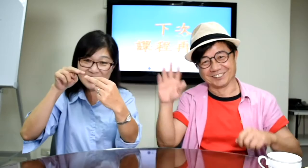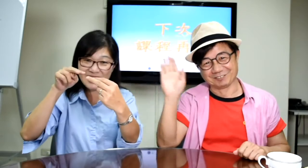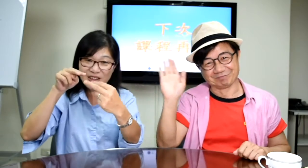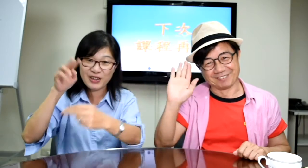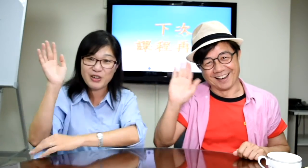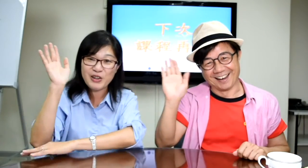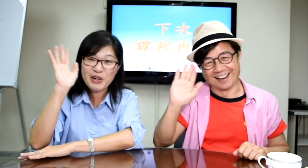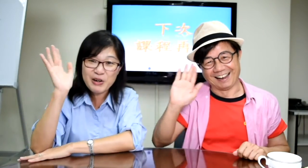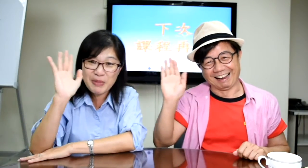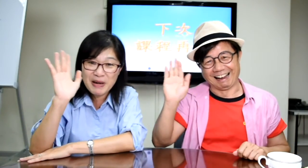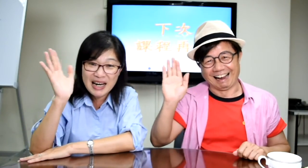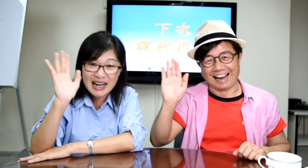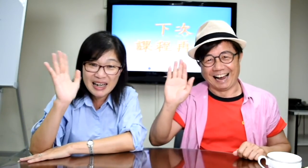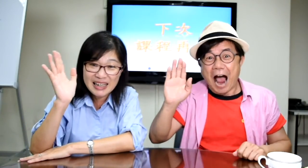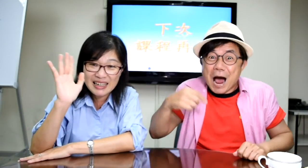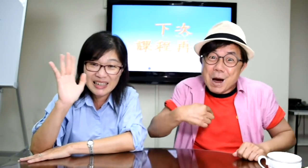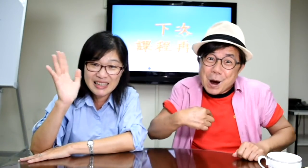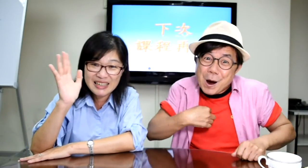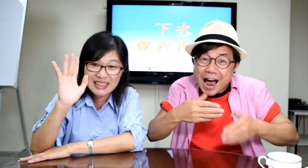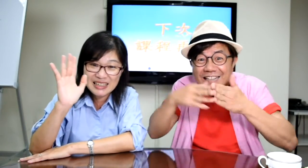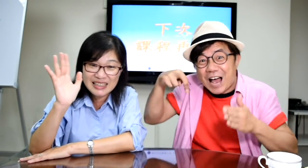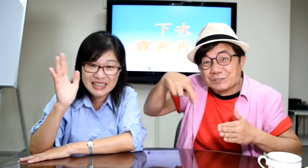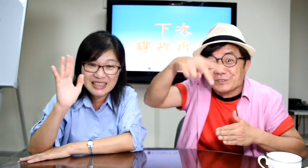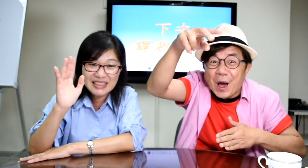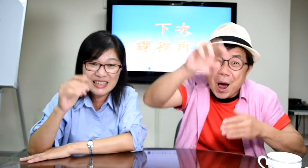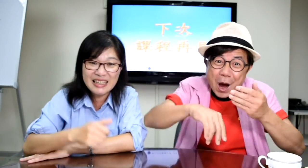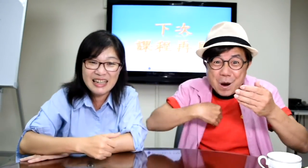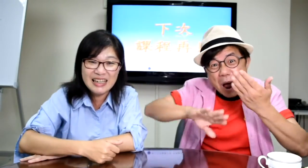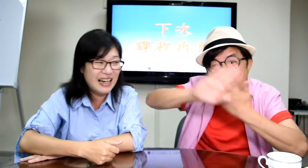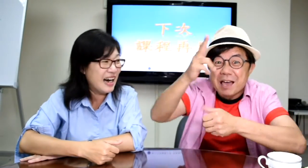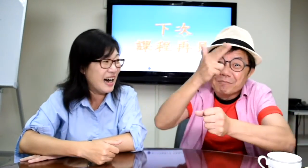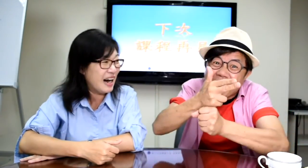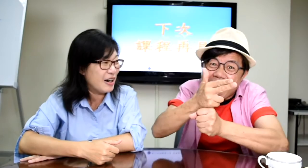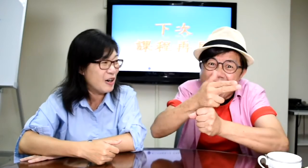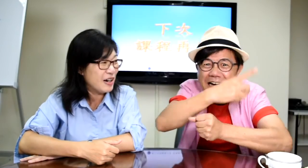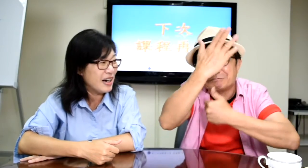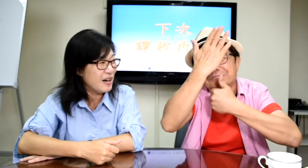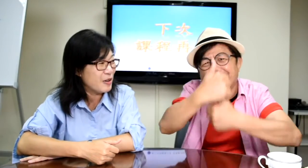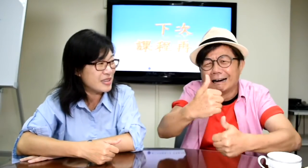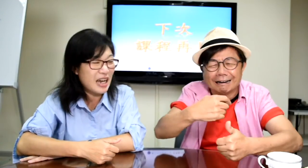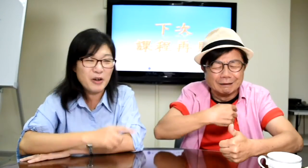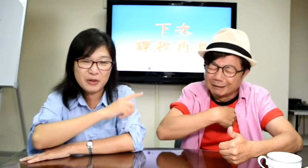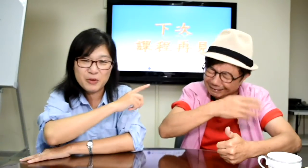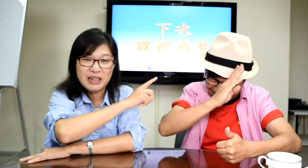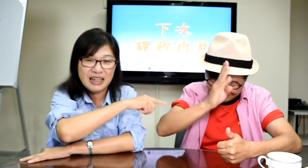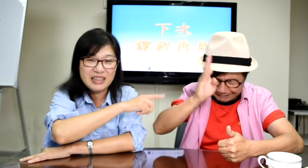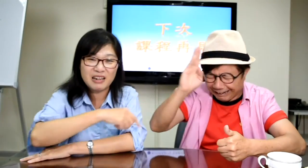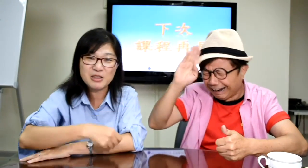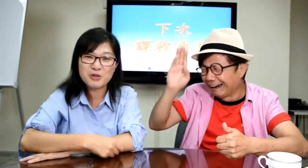咯，拜拜。好，待会 连强老师说他还